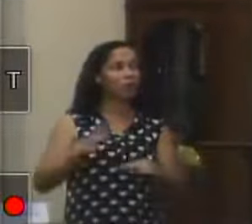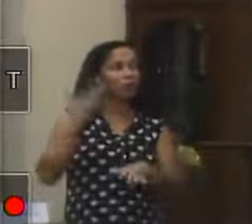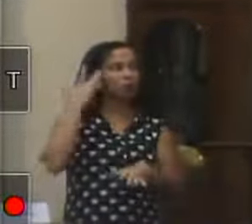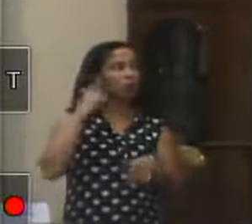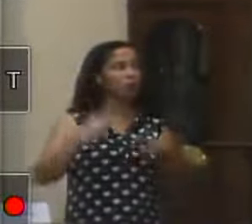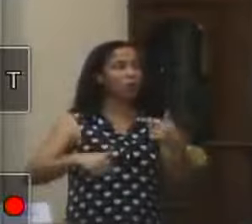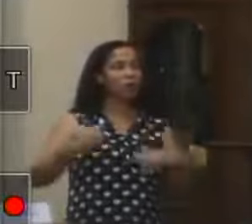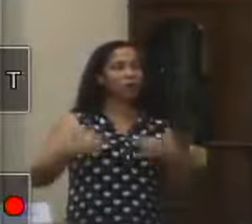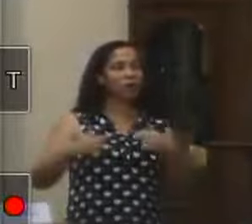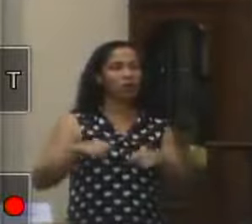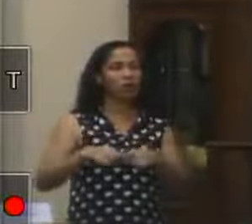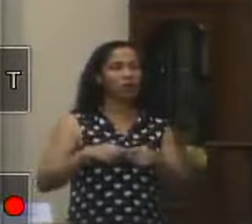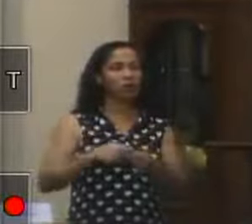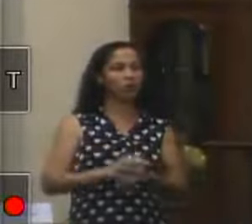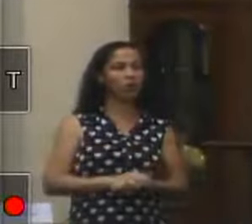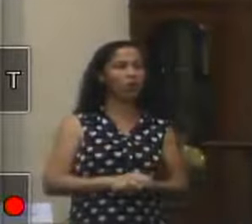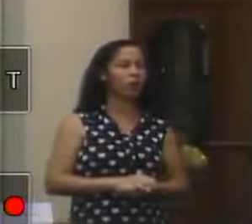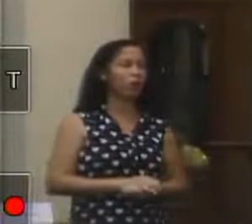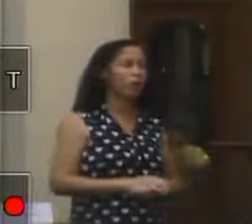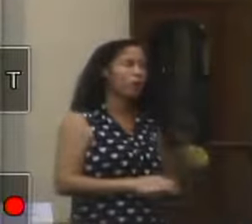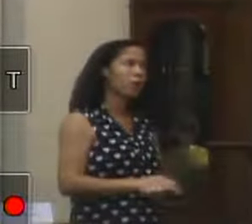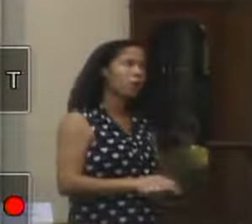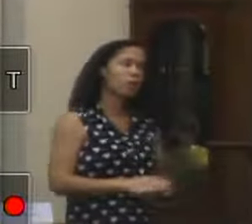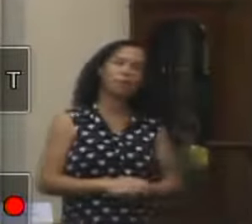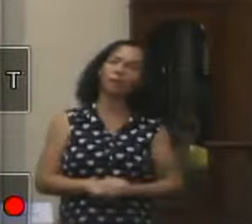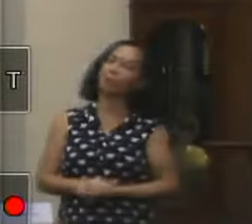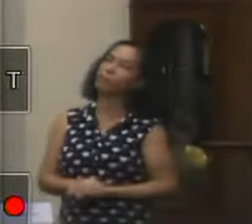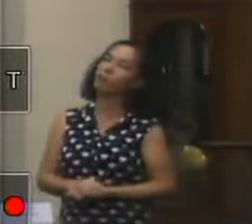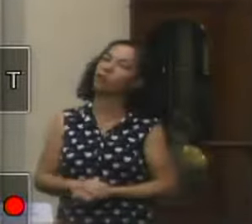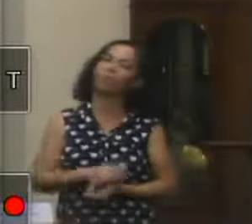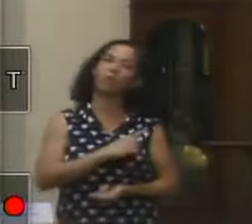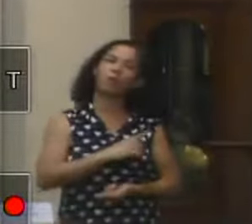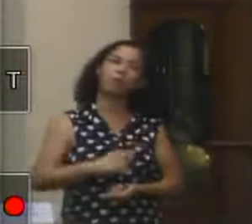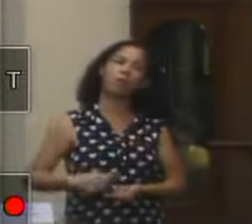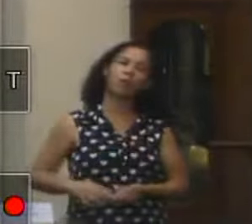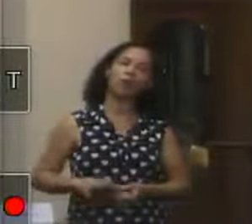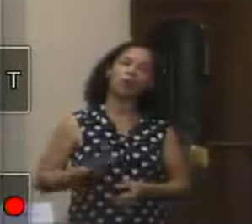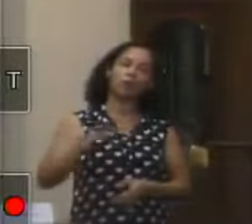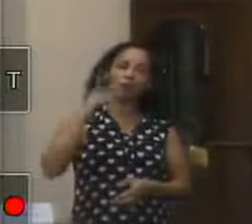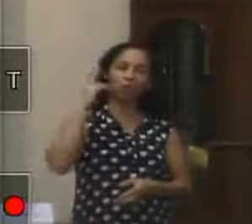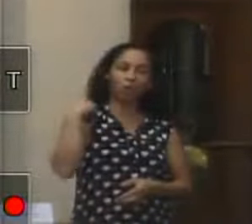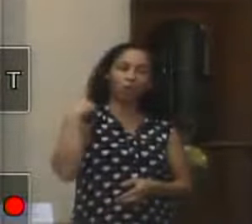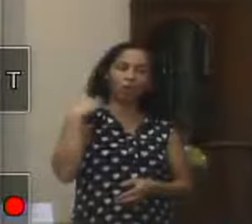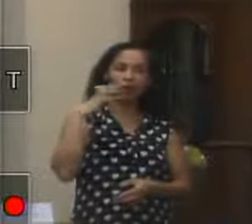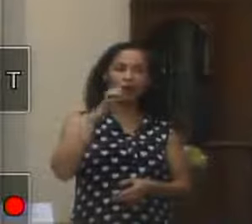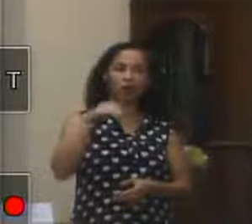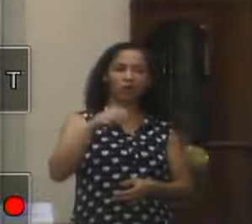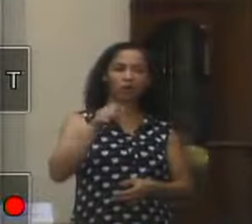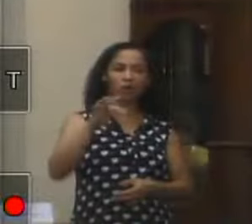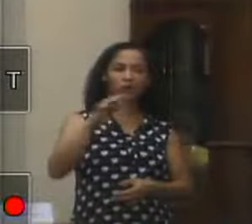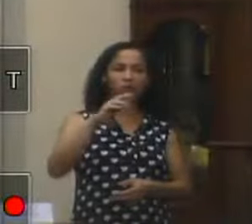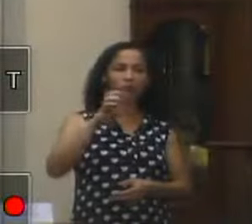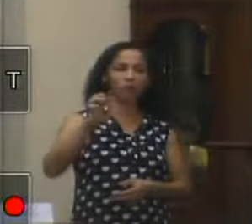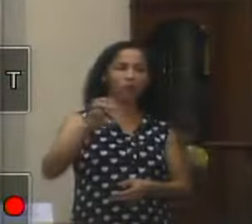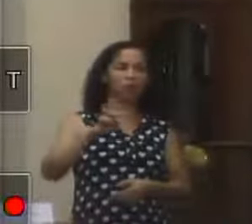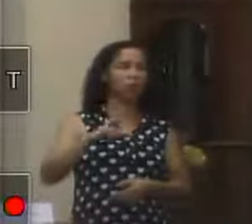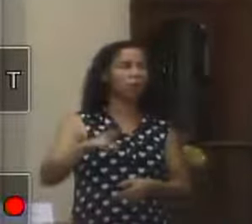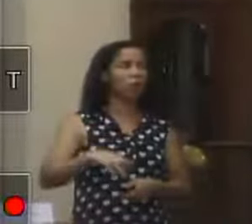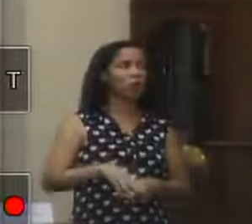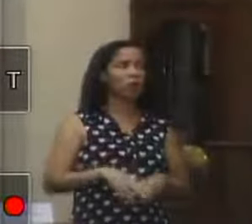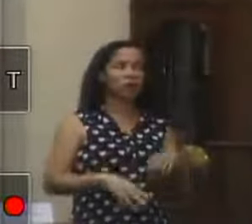política também, né? Em relação ao deputado que cuida dessa parte da EMATER, mas que também o